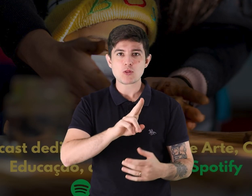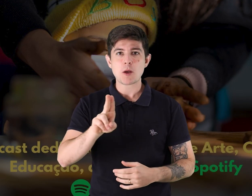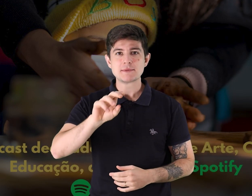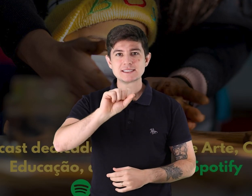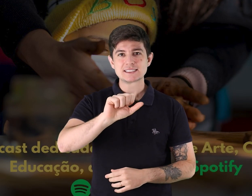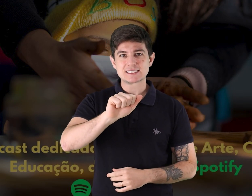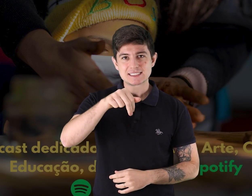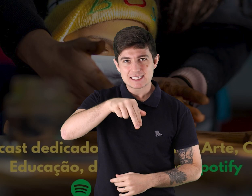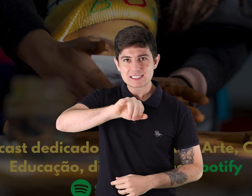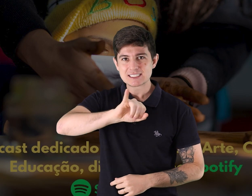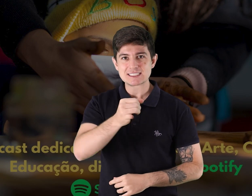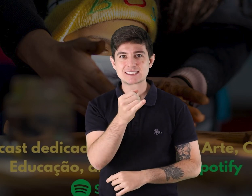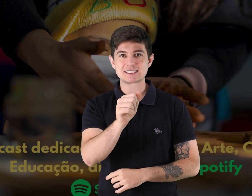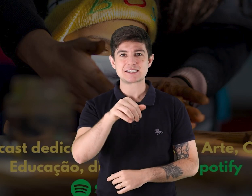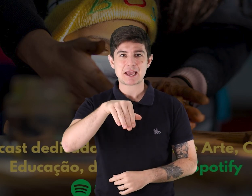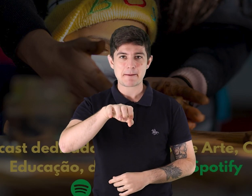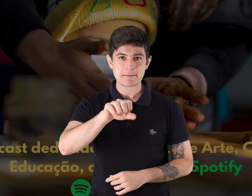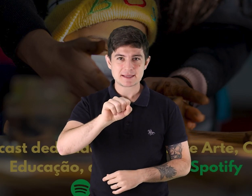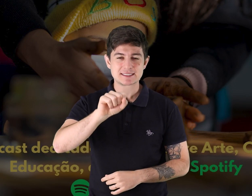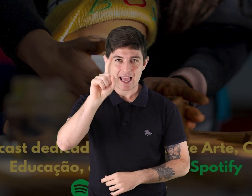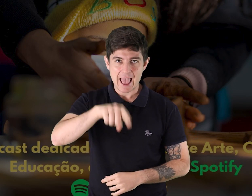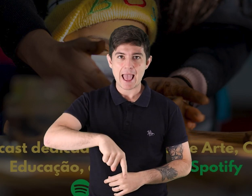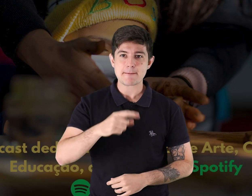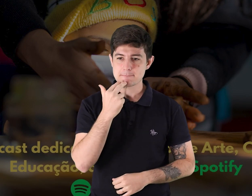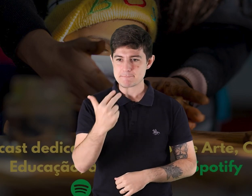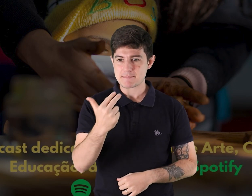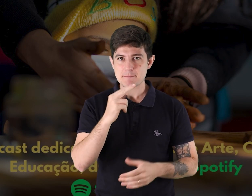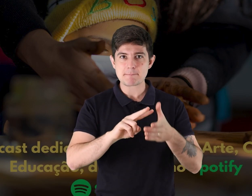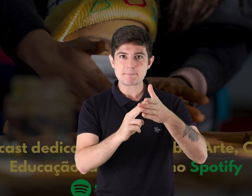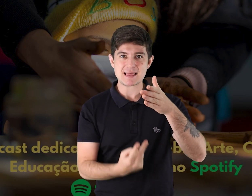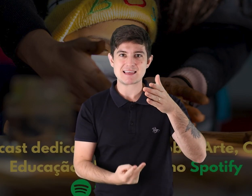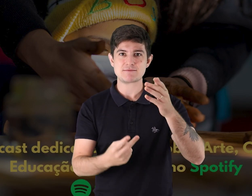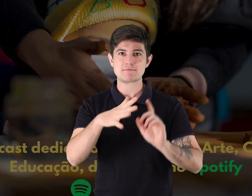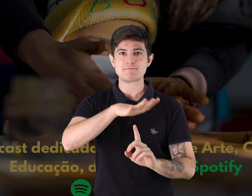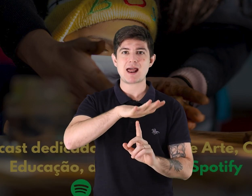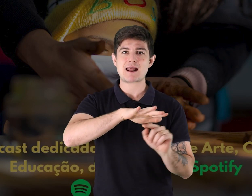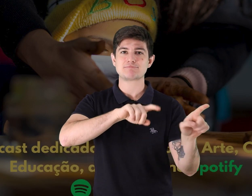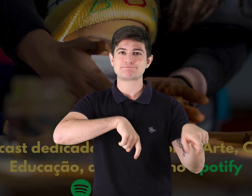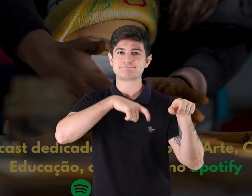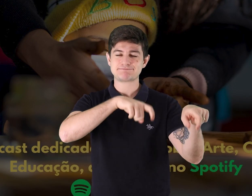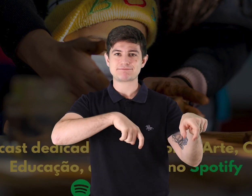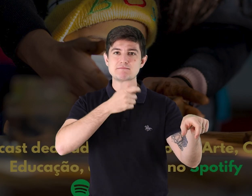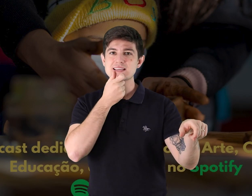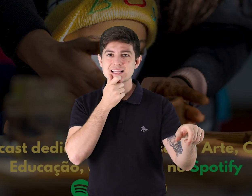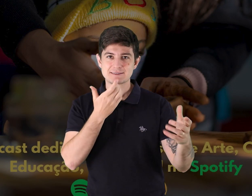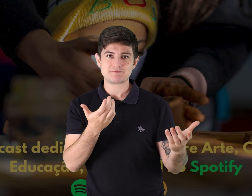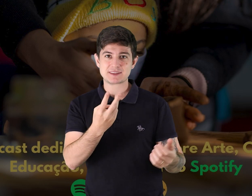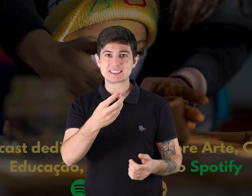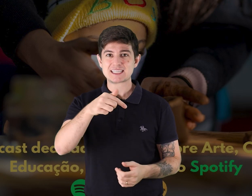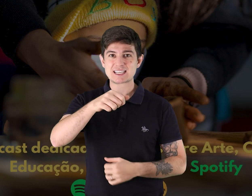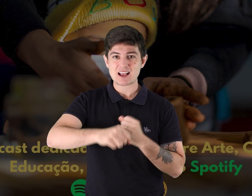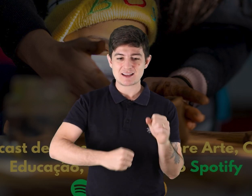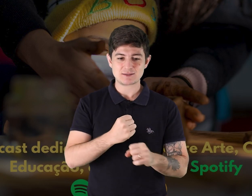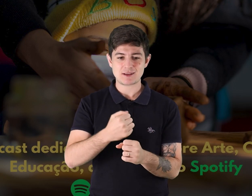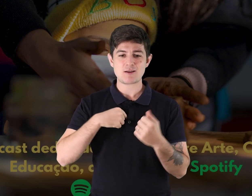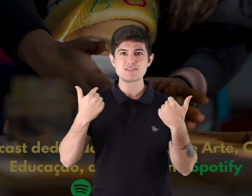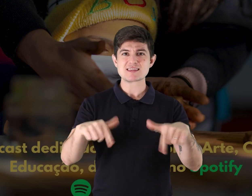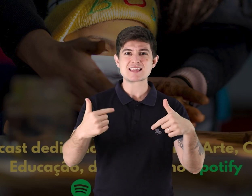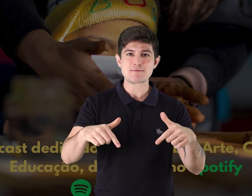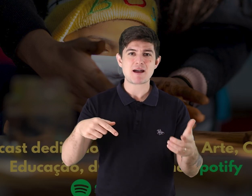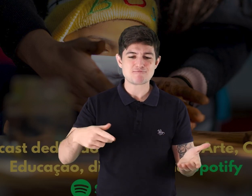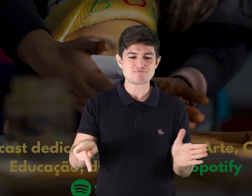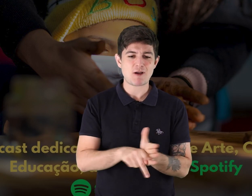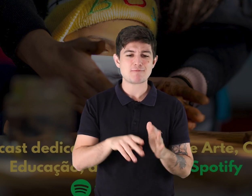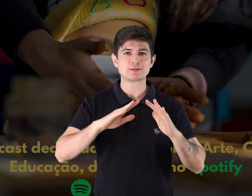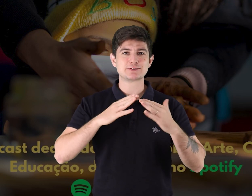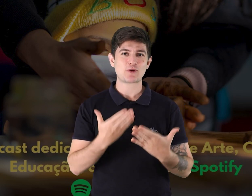cuido da St. James International School, que é a primeira escola bilíngue do interior do Paraná. Então são 37 anos